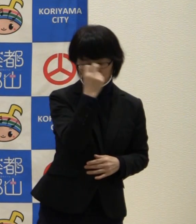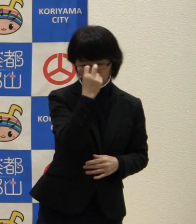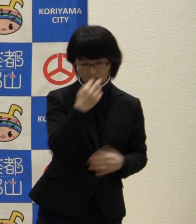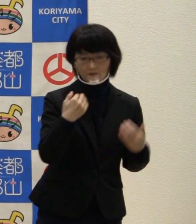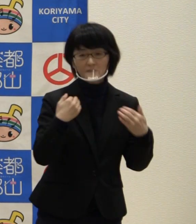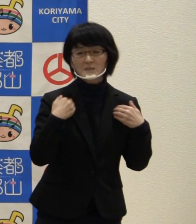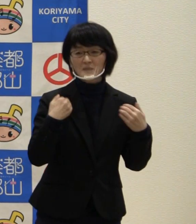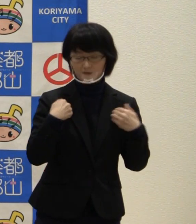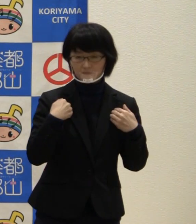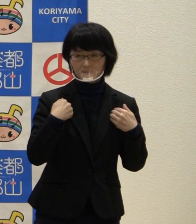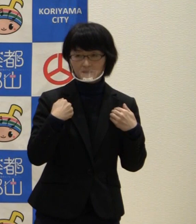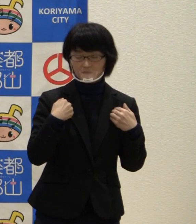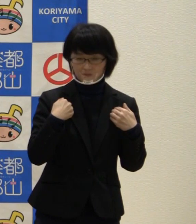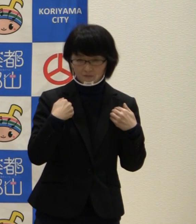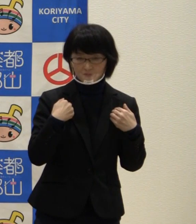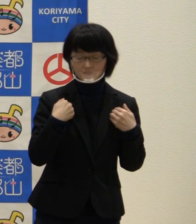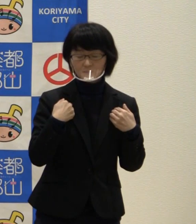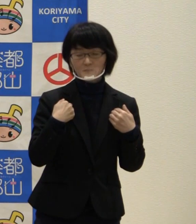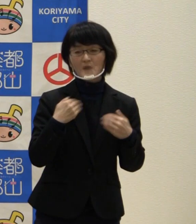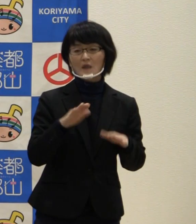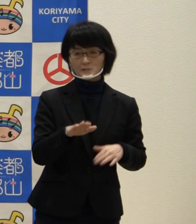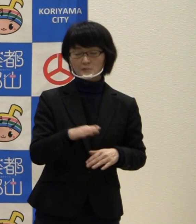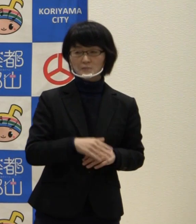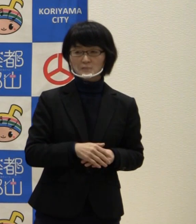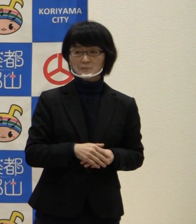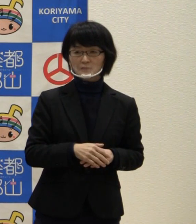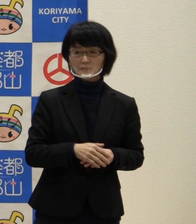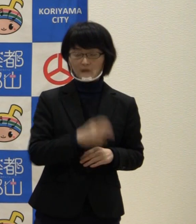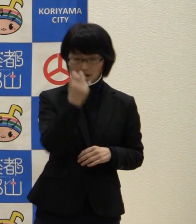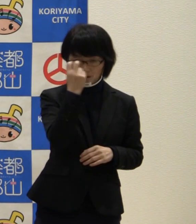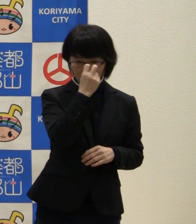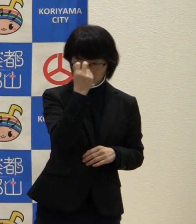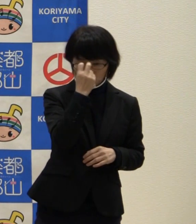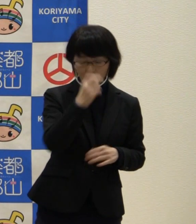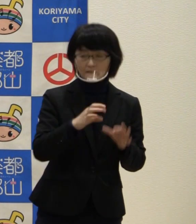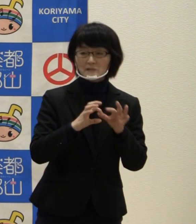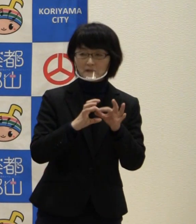ならないというような問題がございますので、調査に関しては、